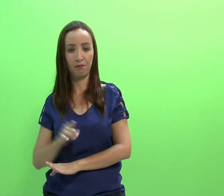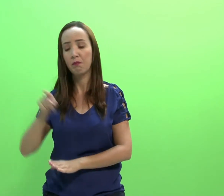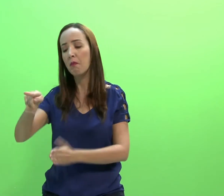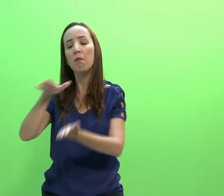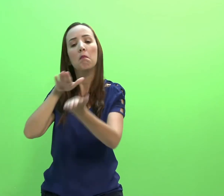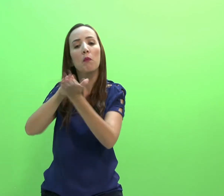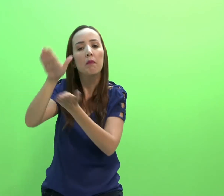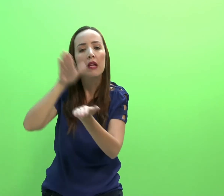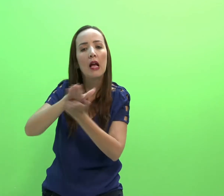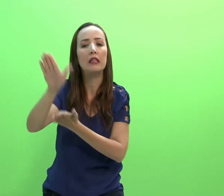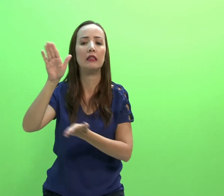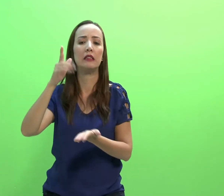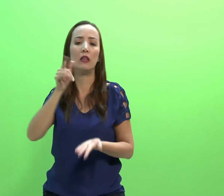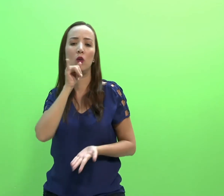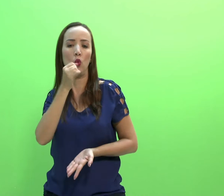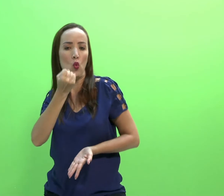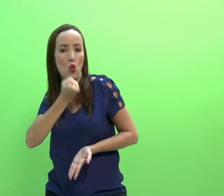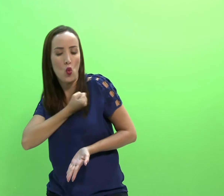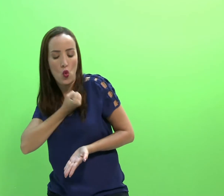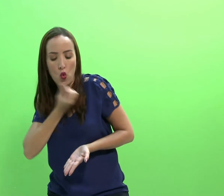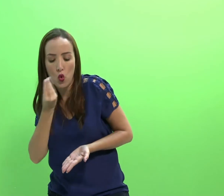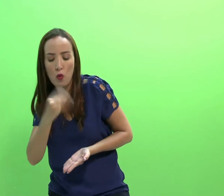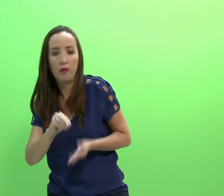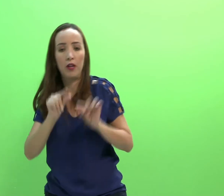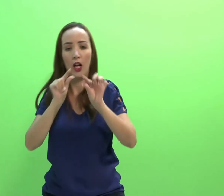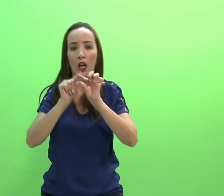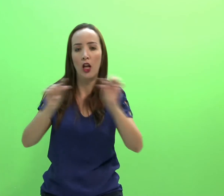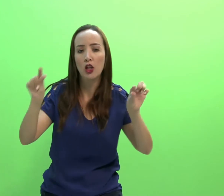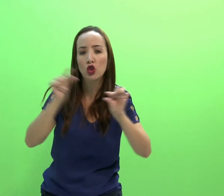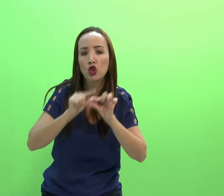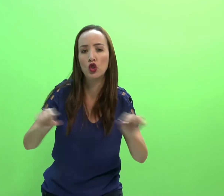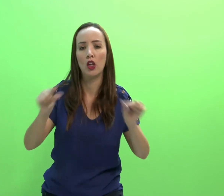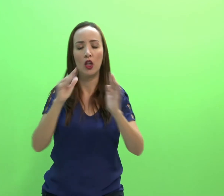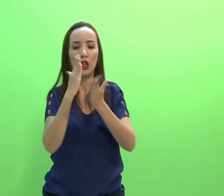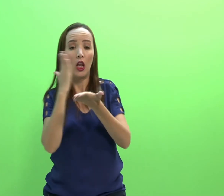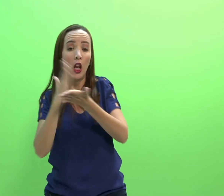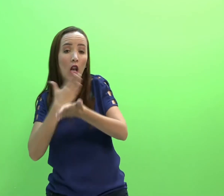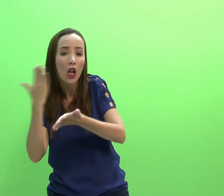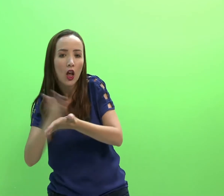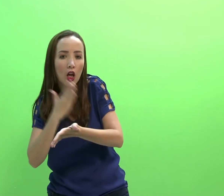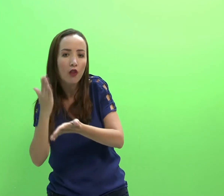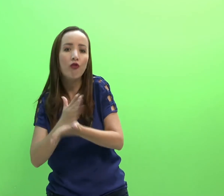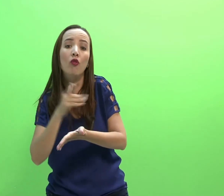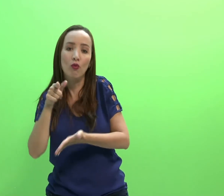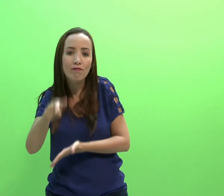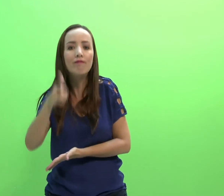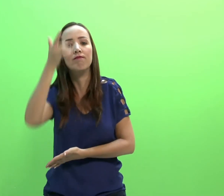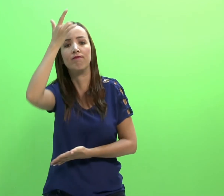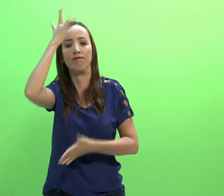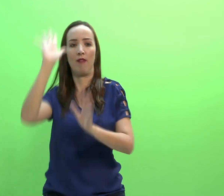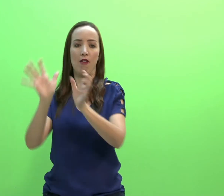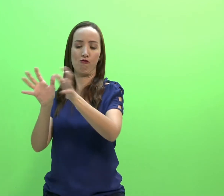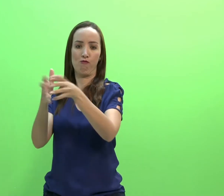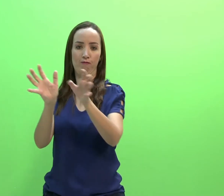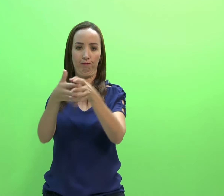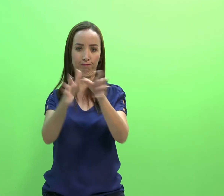Então, aqui no Brasil, temos normas específicas, onde coloca-se a editora, o